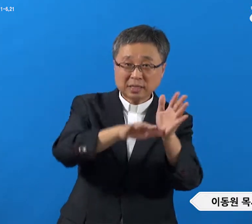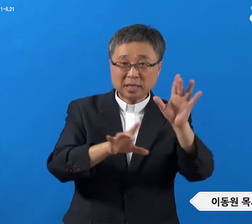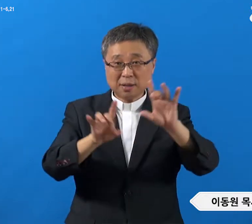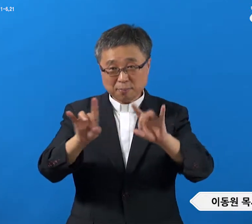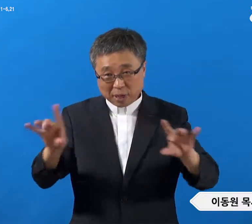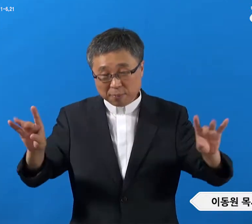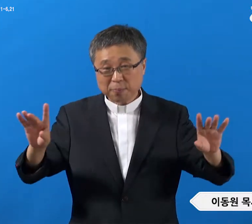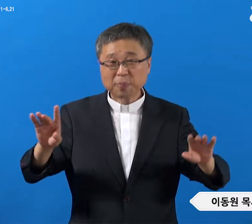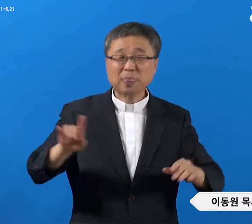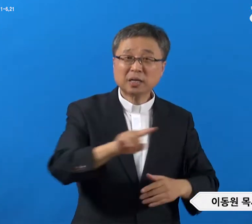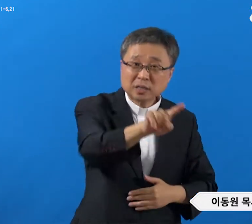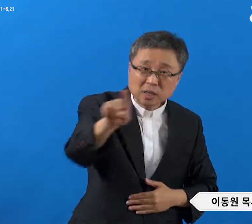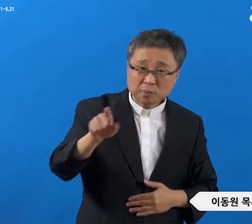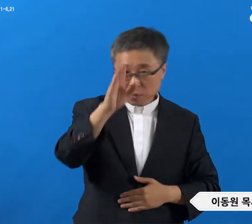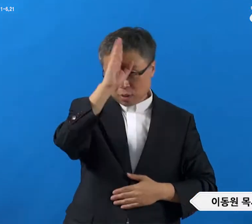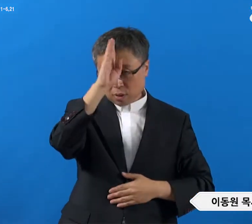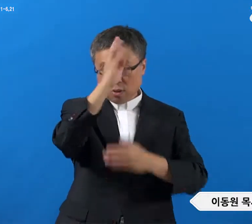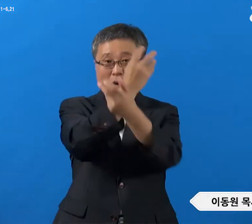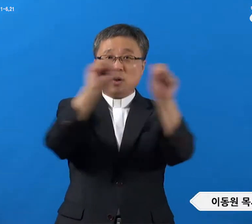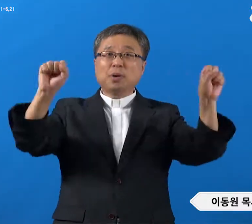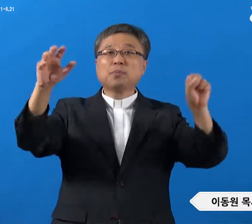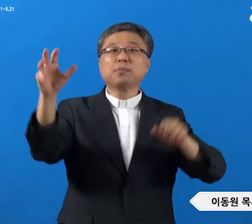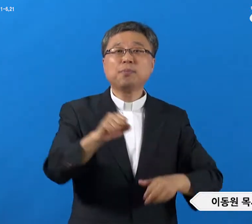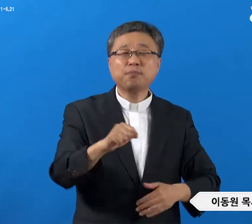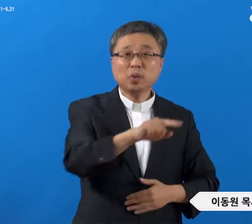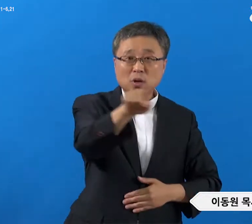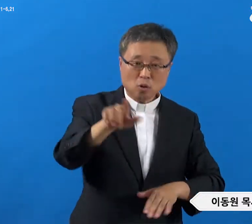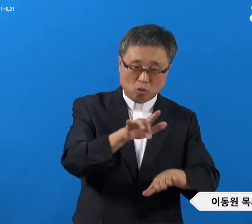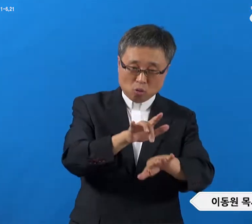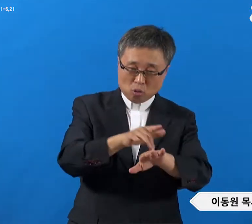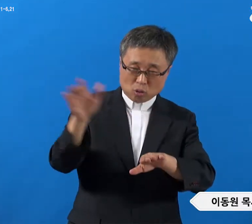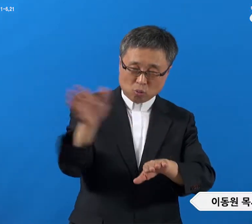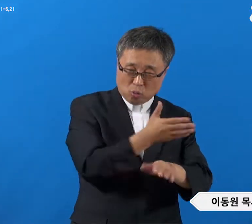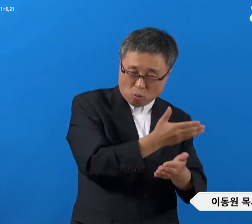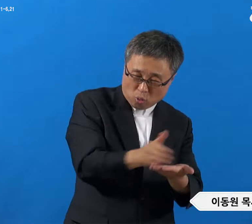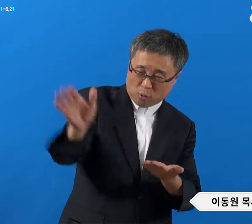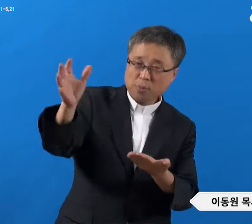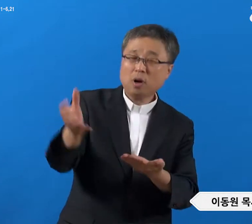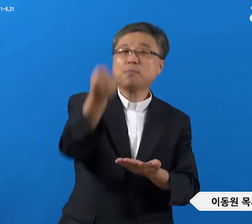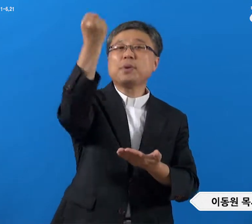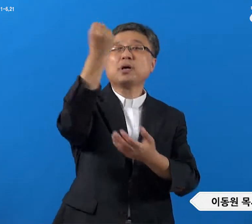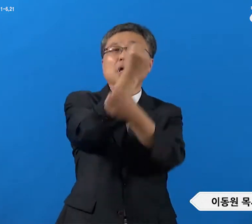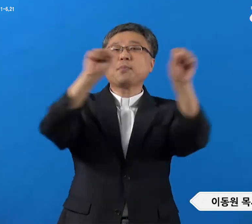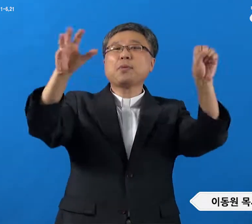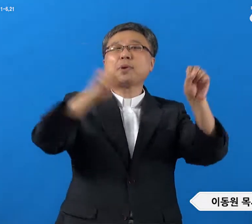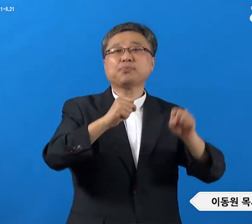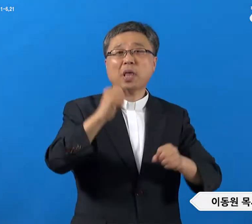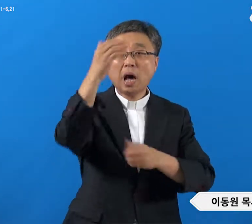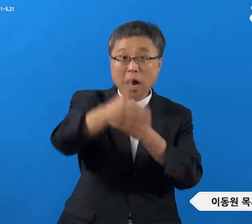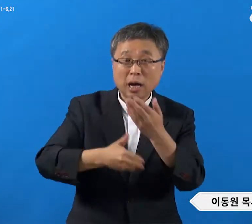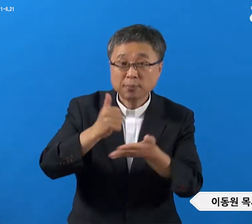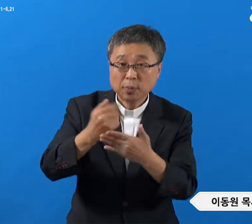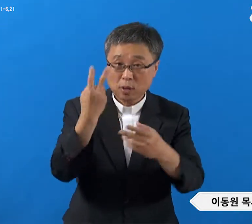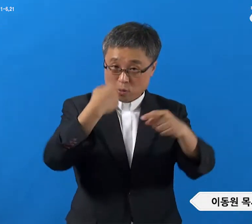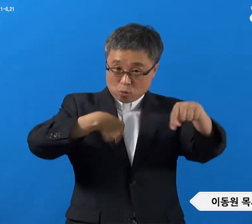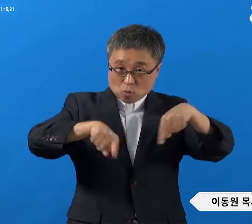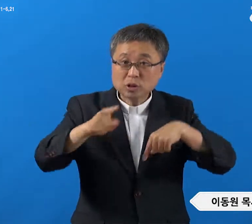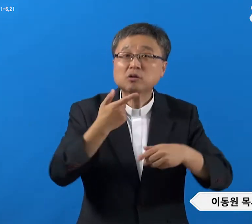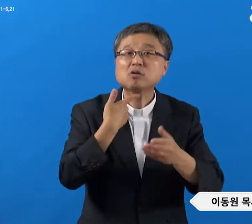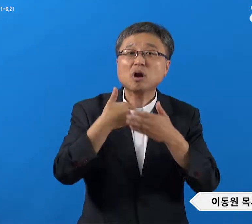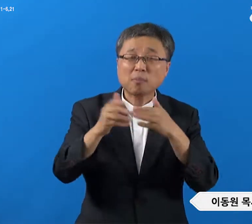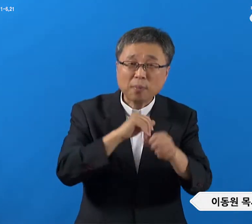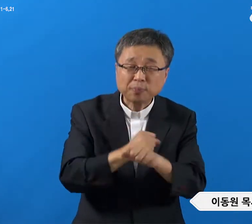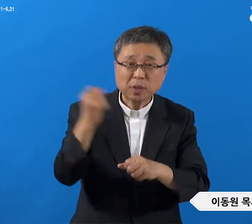그때마다 그들은 병에서 노임을 받습니다. 그들은 귀신에게서 해방을 받습니다. 그들은 하나님의 통치를